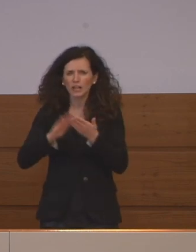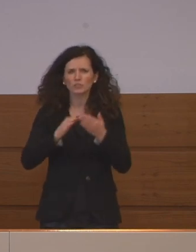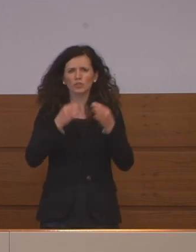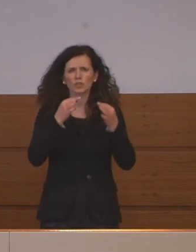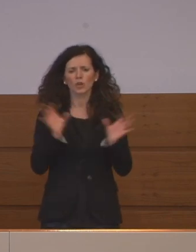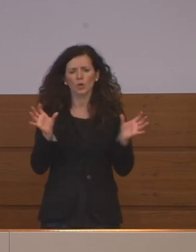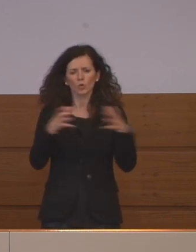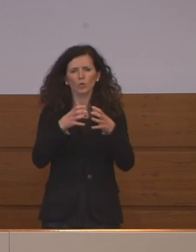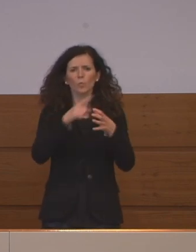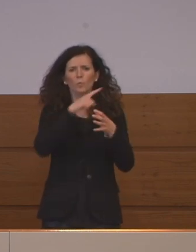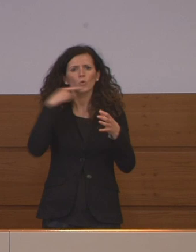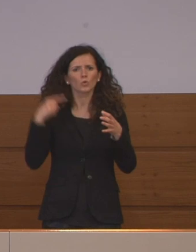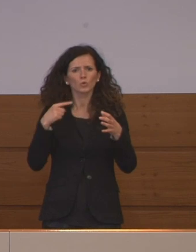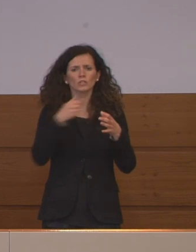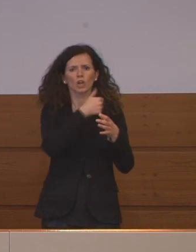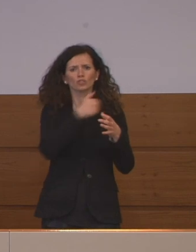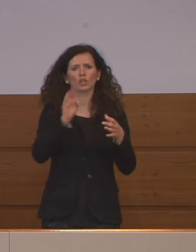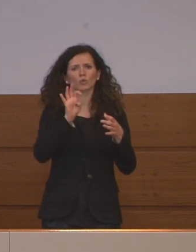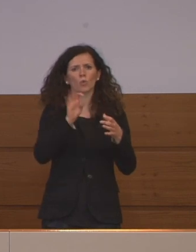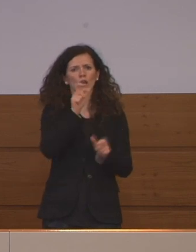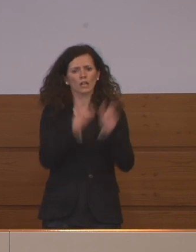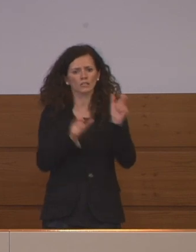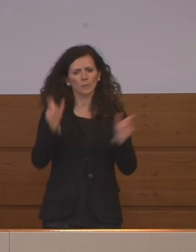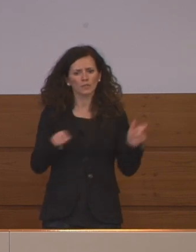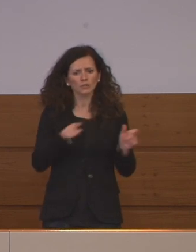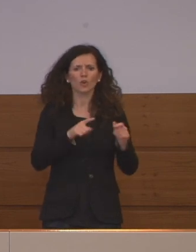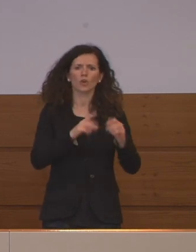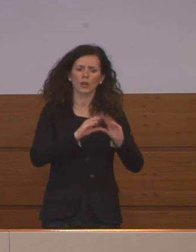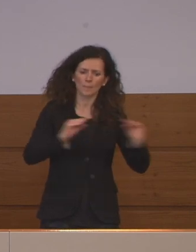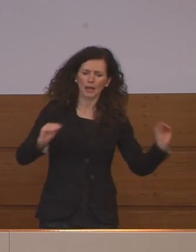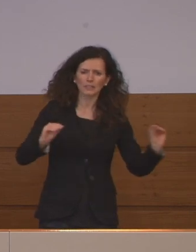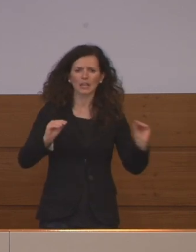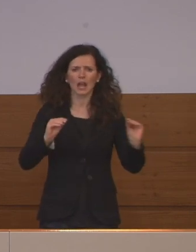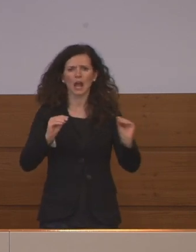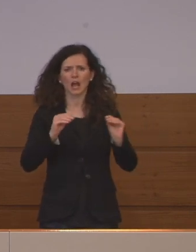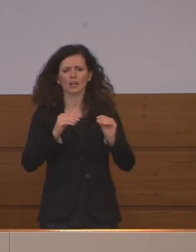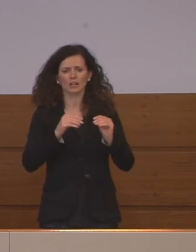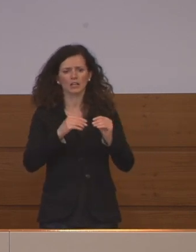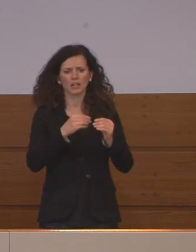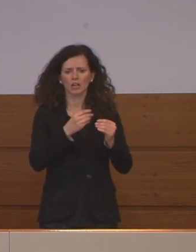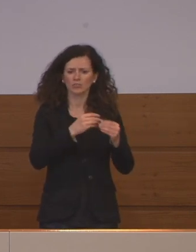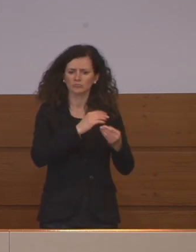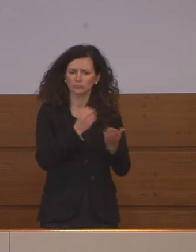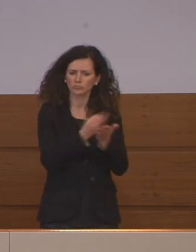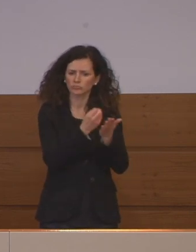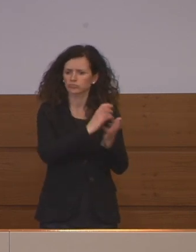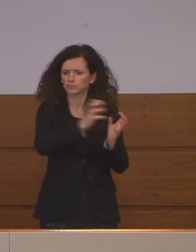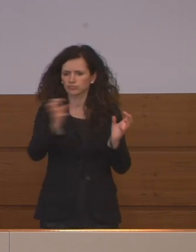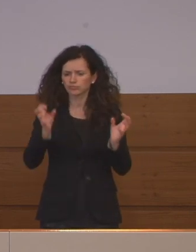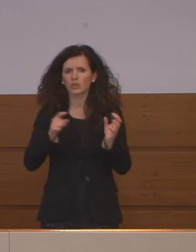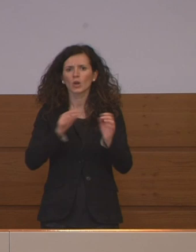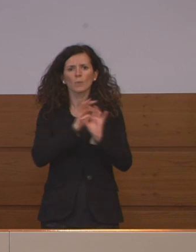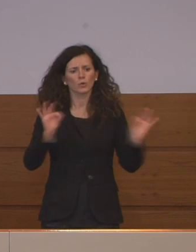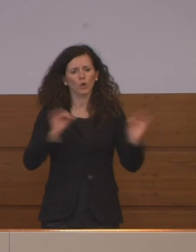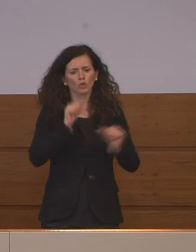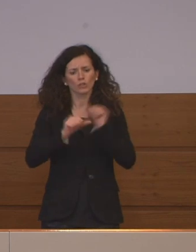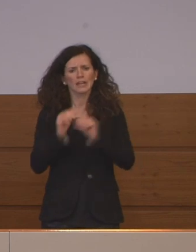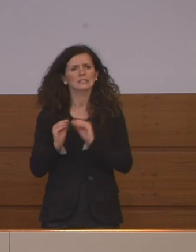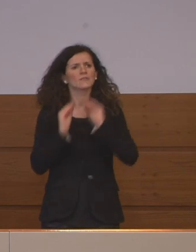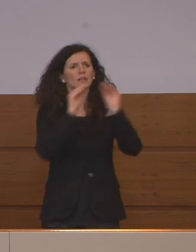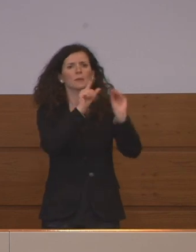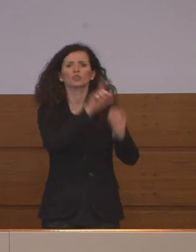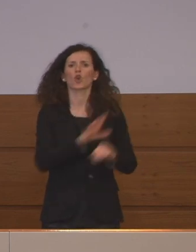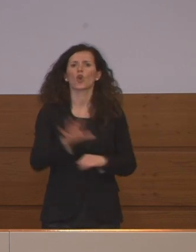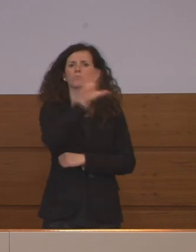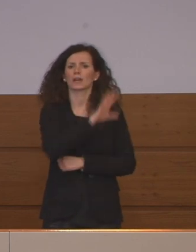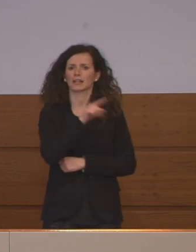team di 140 persone con materiali e mezzi che hanno donato al nostro paese che sono in trasferimento sulla lombardia in